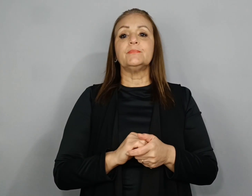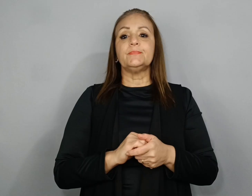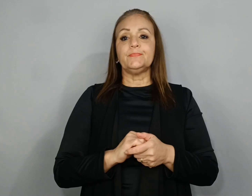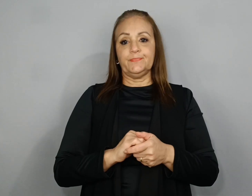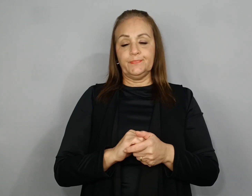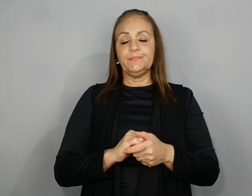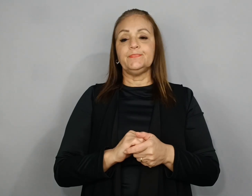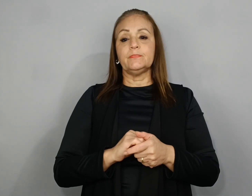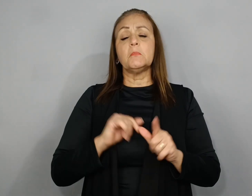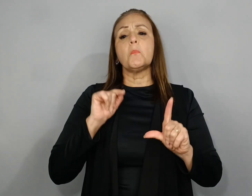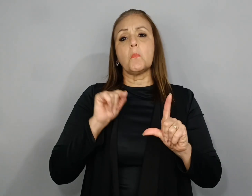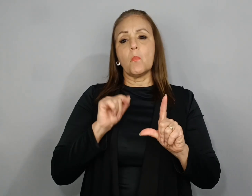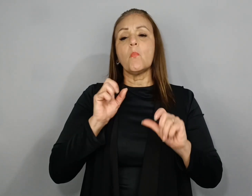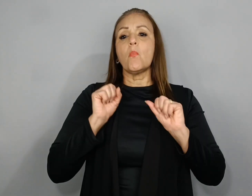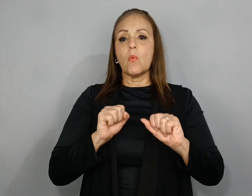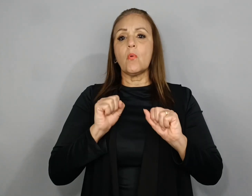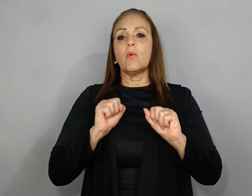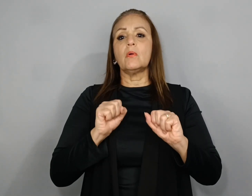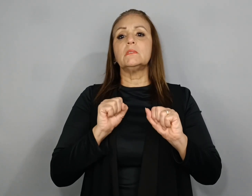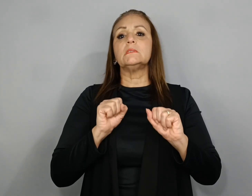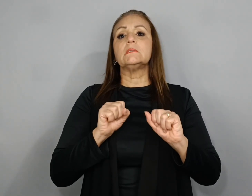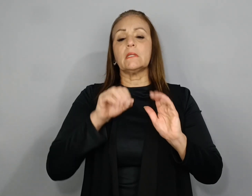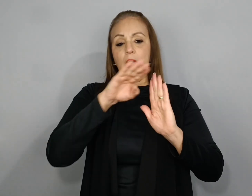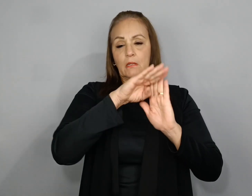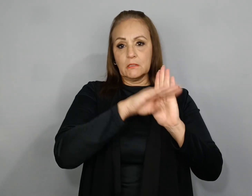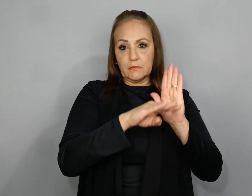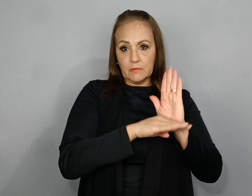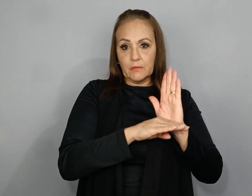Estas podem ser classificadas em temporal,